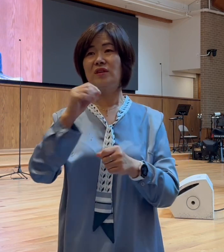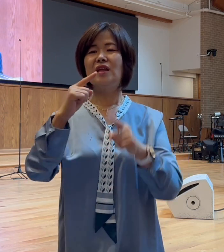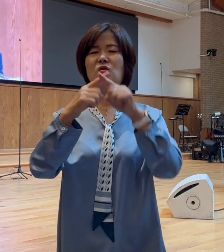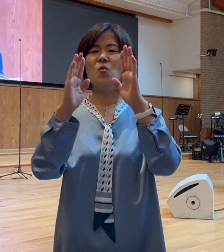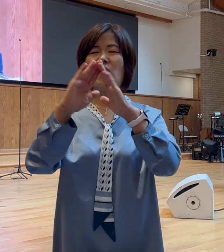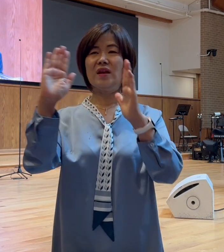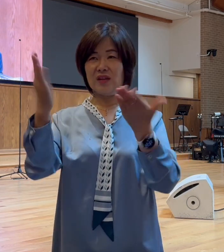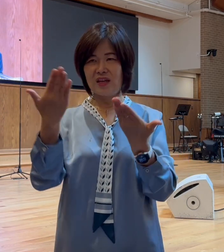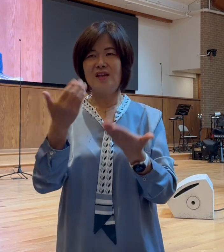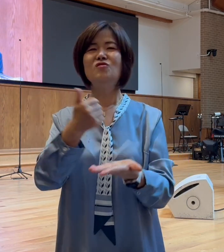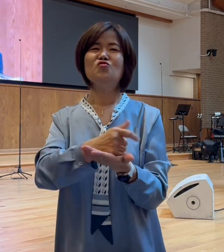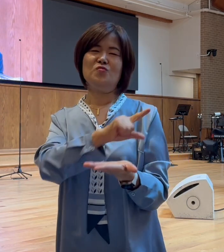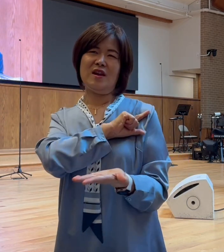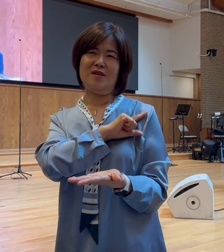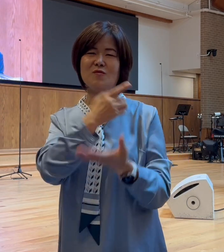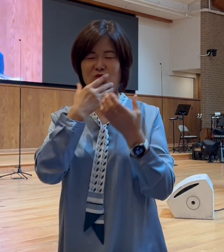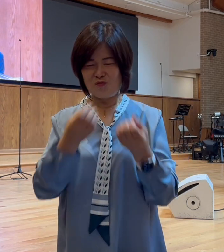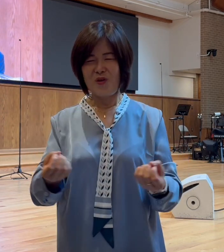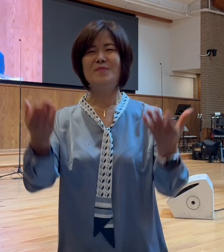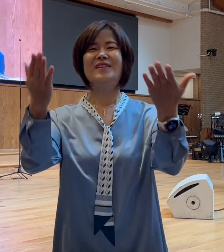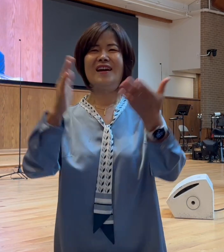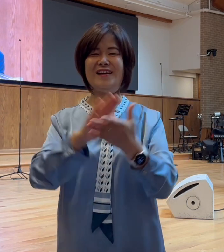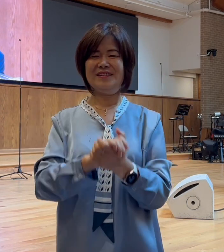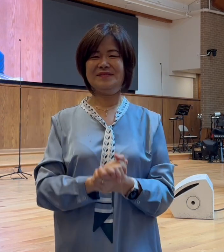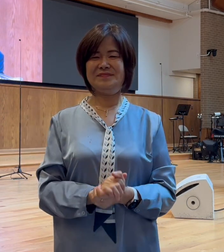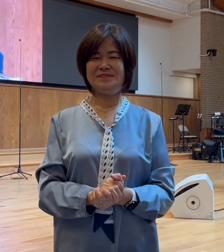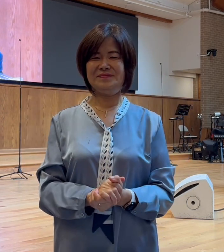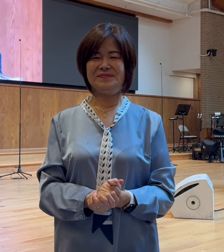만들어 가시기를 주님의 이름으로 축복합니다.